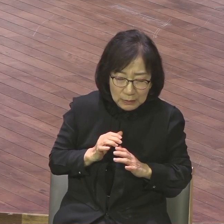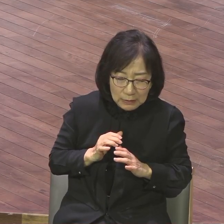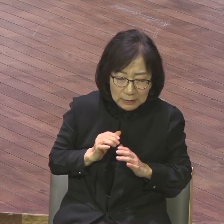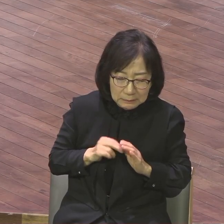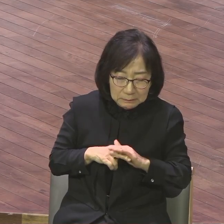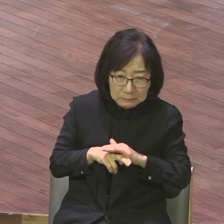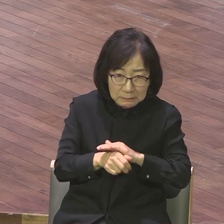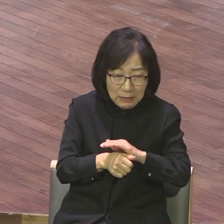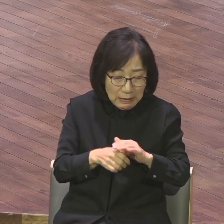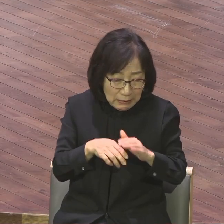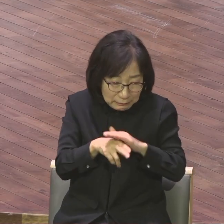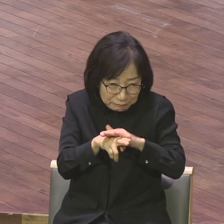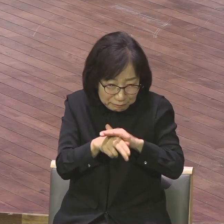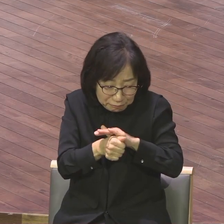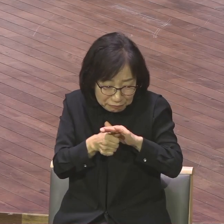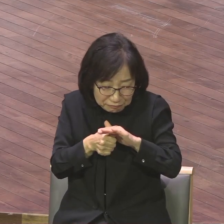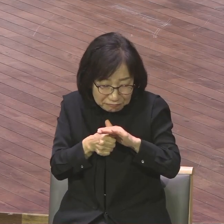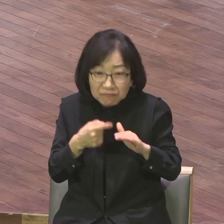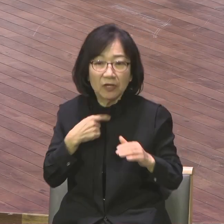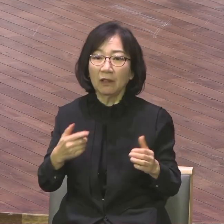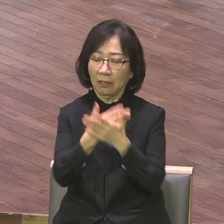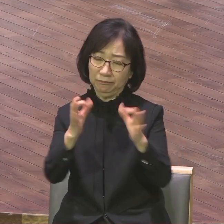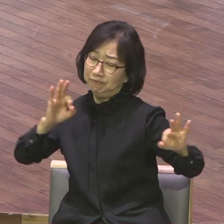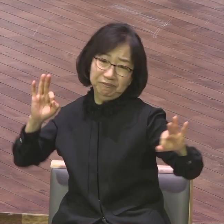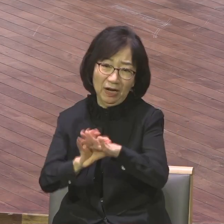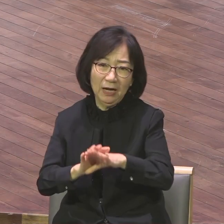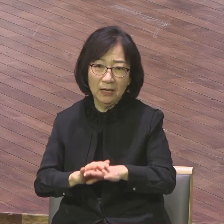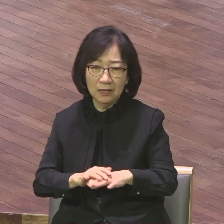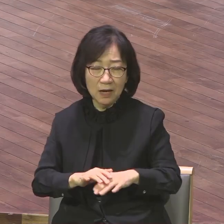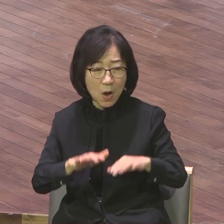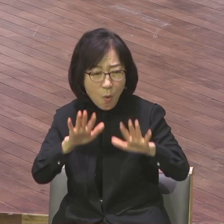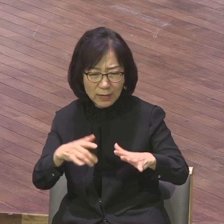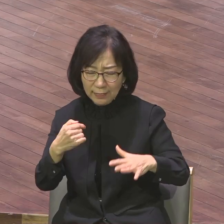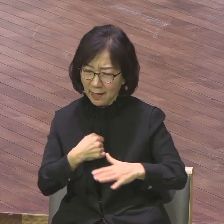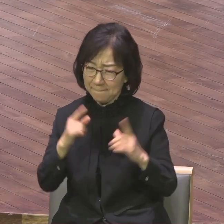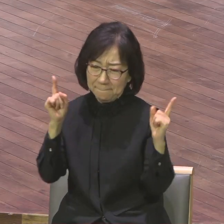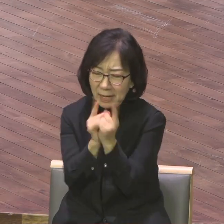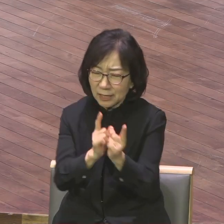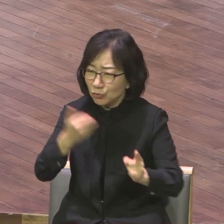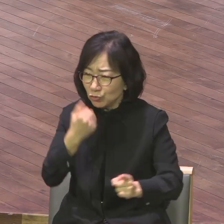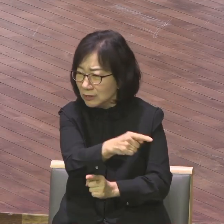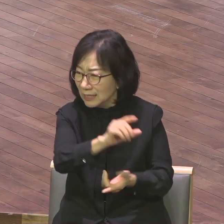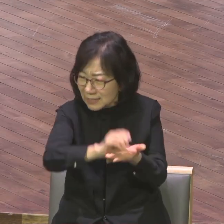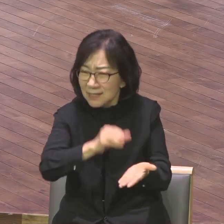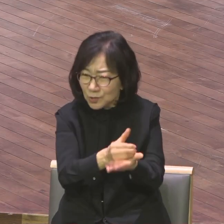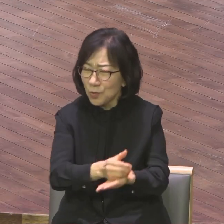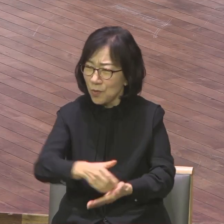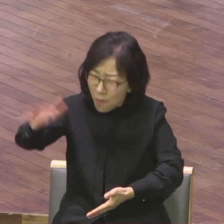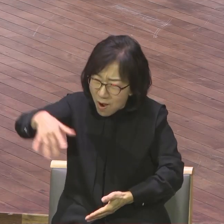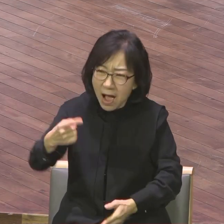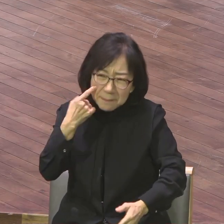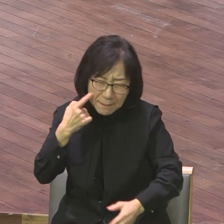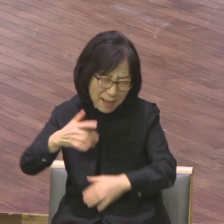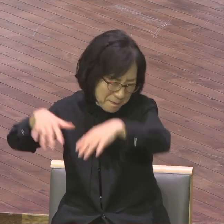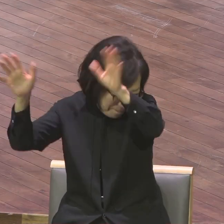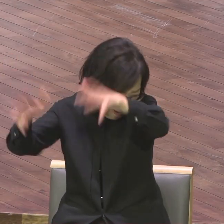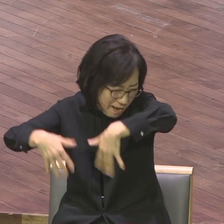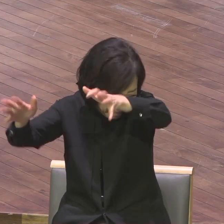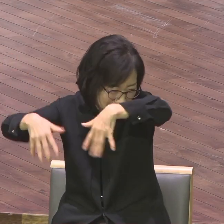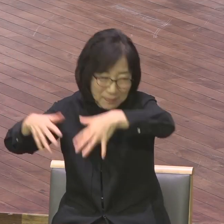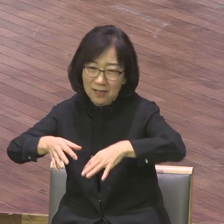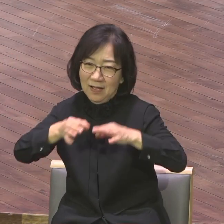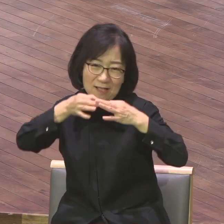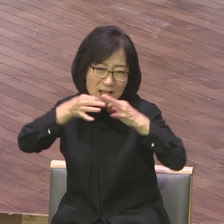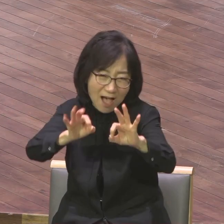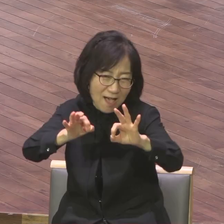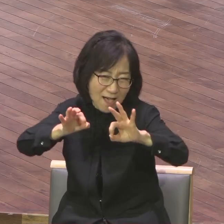없어졌습니다. 자신이 만난 예수 그리스도를 증거합니다. 와서 보라. 이는 그리스도 아니냐. Come and see.